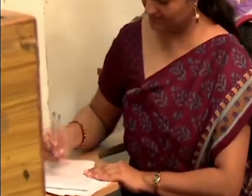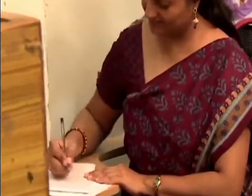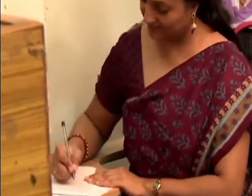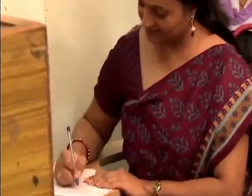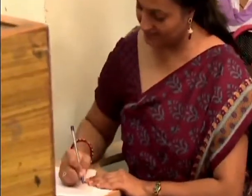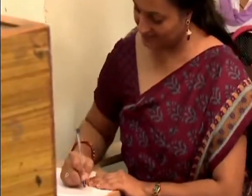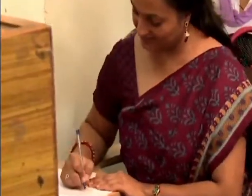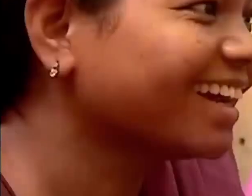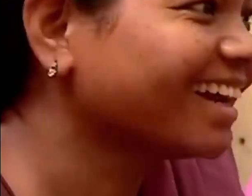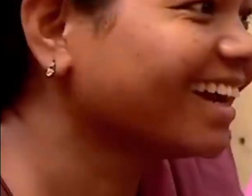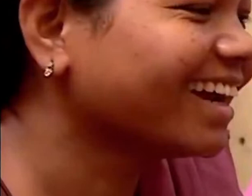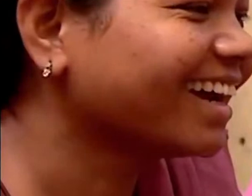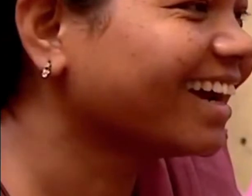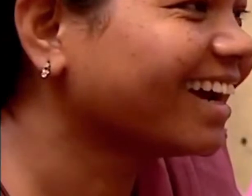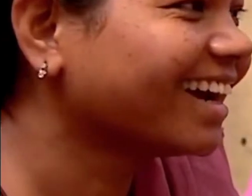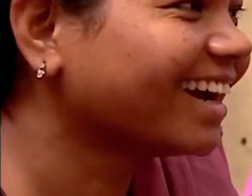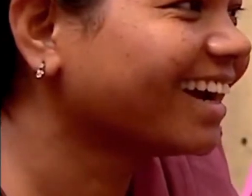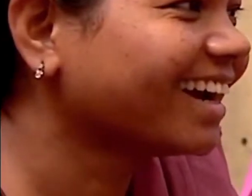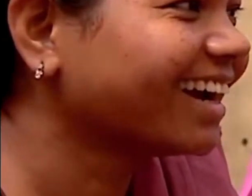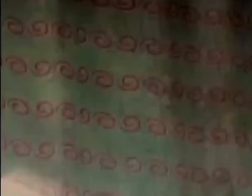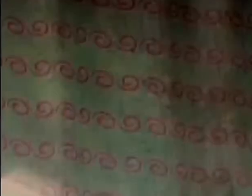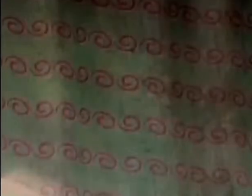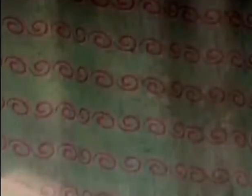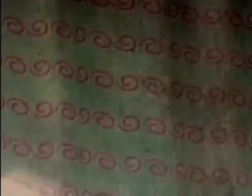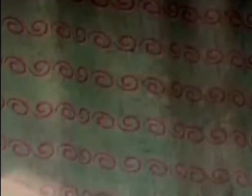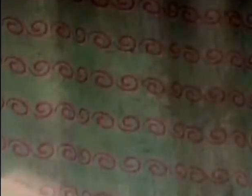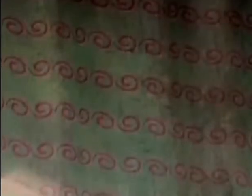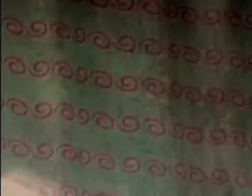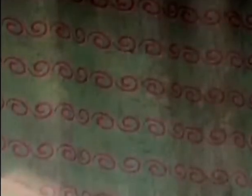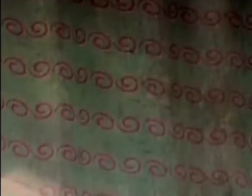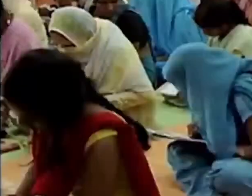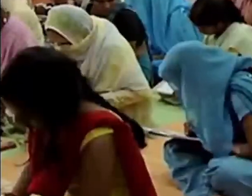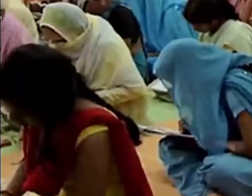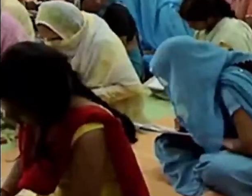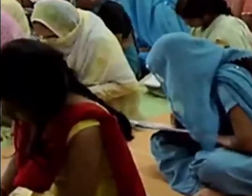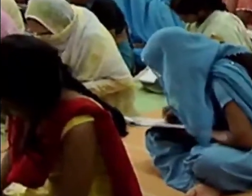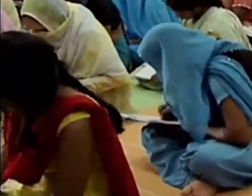हम कहीं पढ़े वे विषय की लोच से